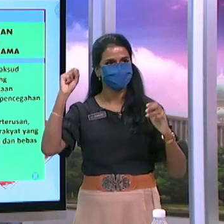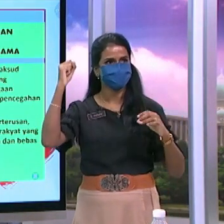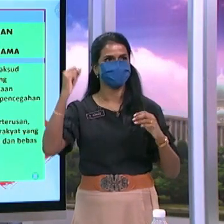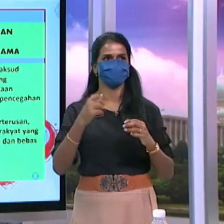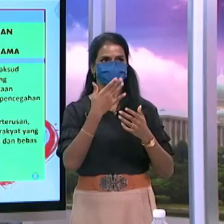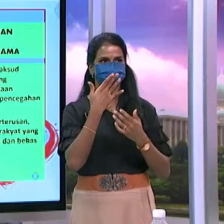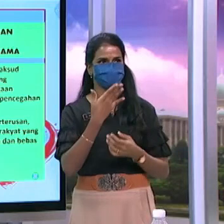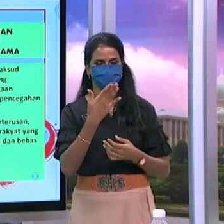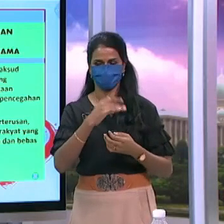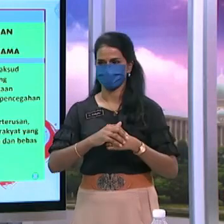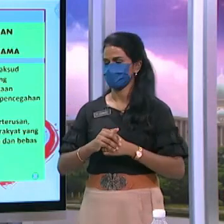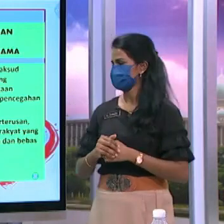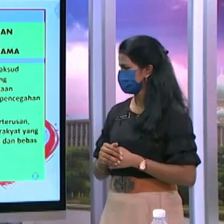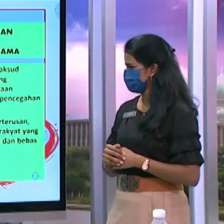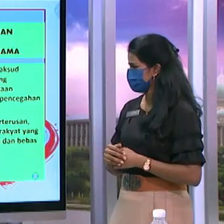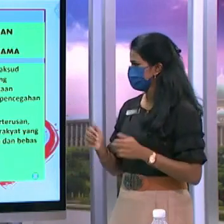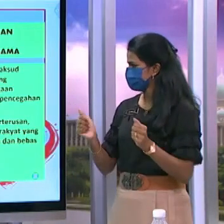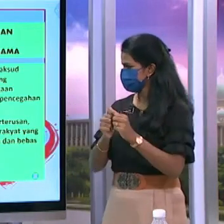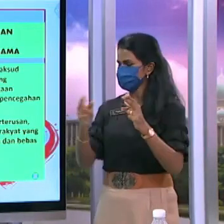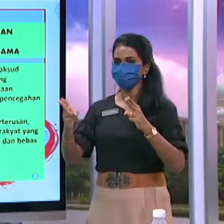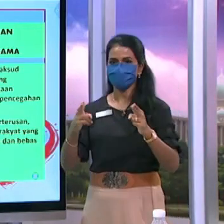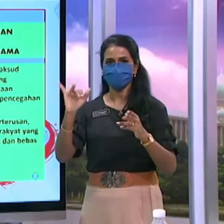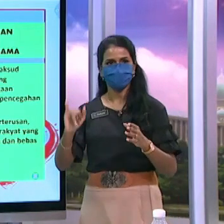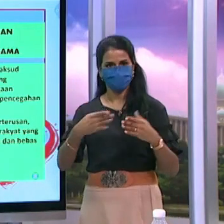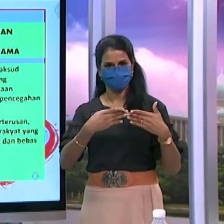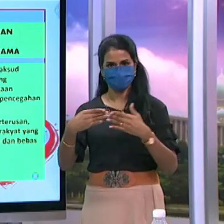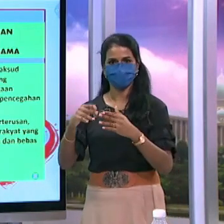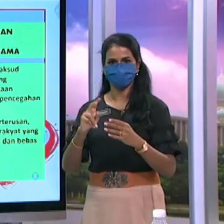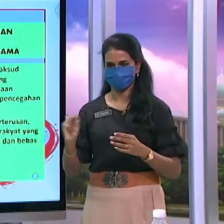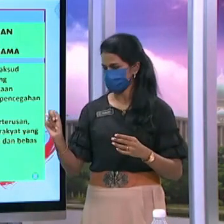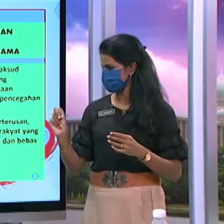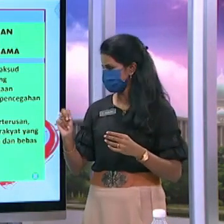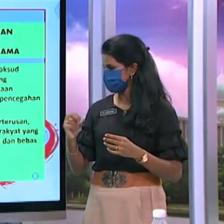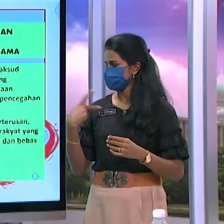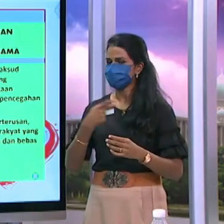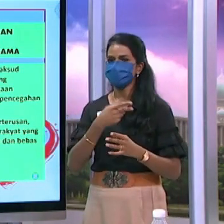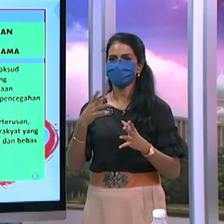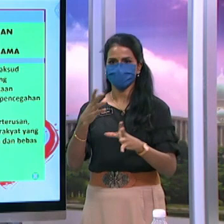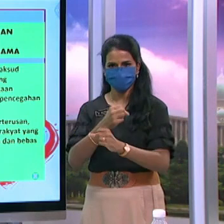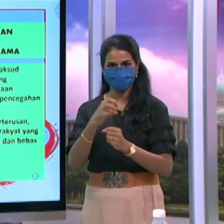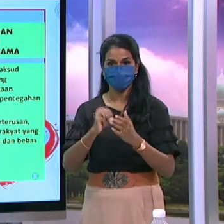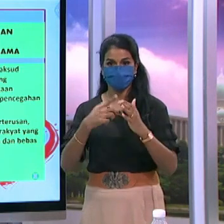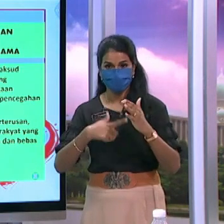Shreya. Thank you. Okey, dengan usaha yang berterusan kita dapat